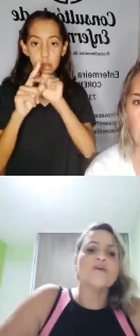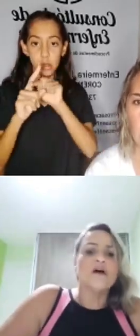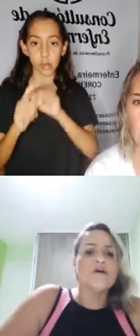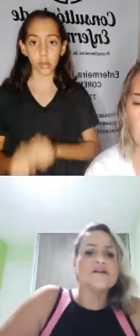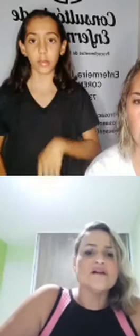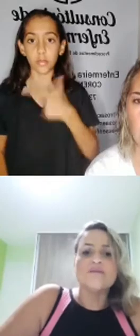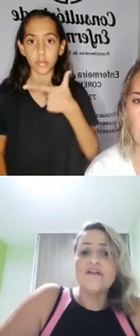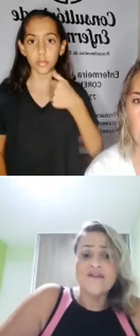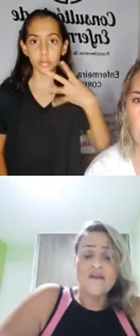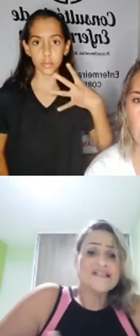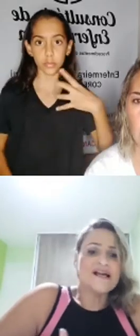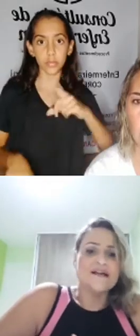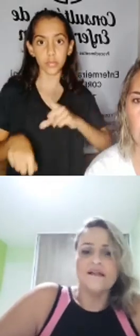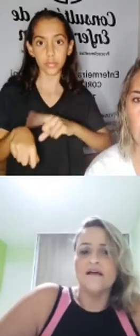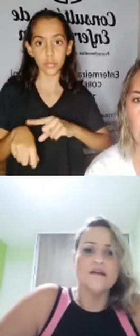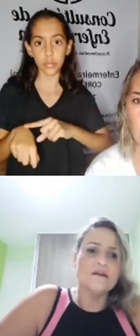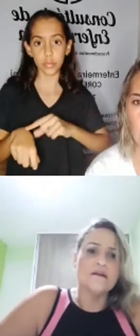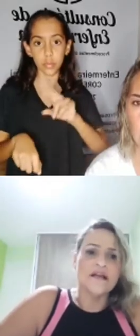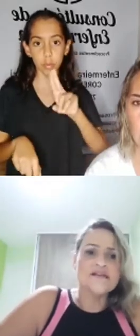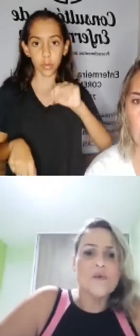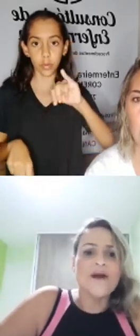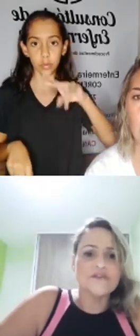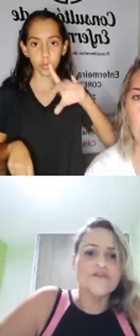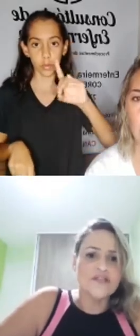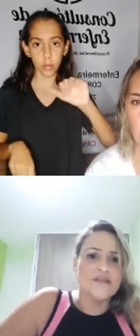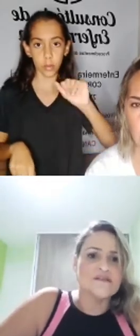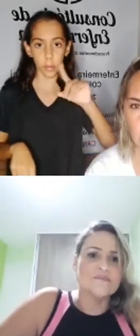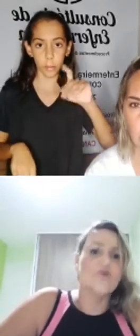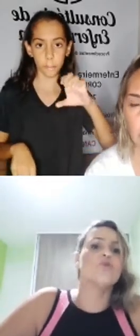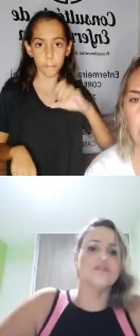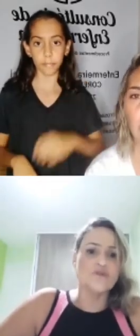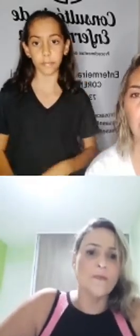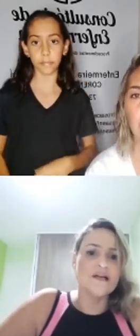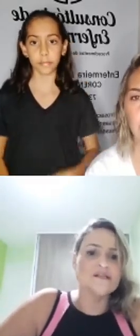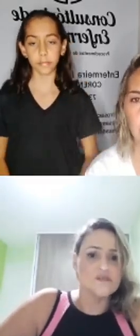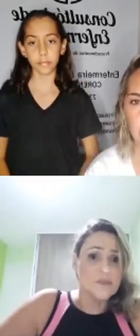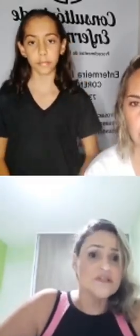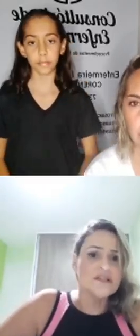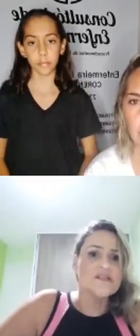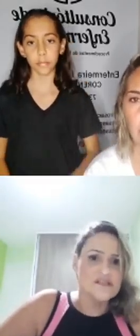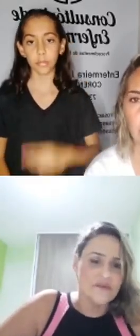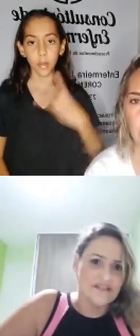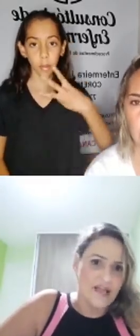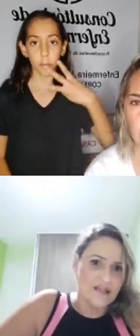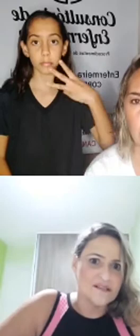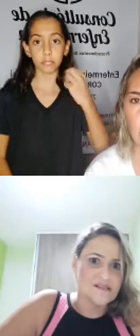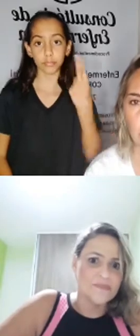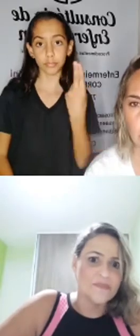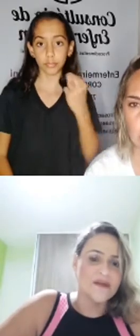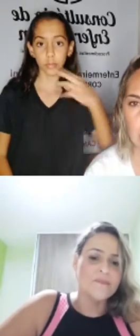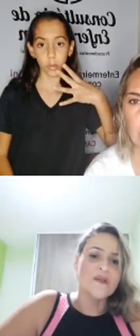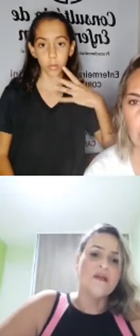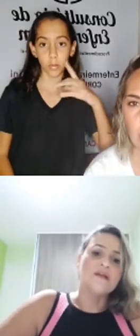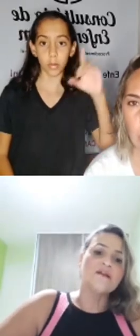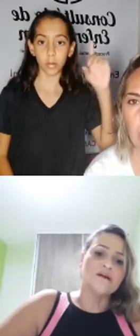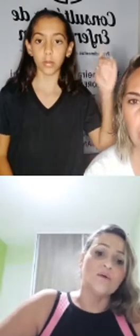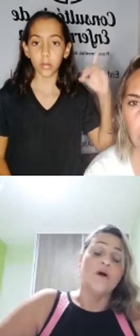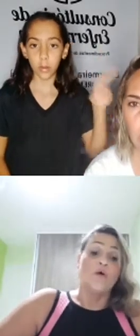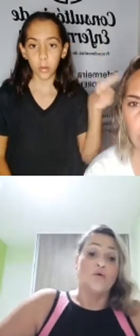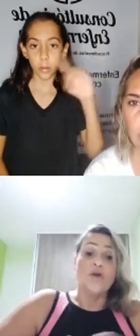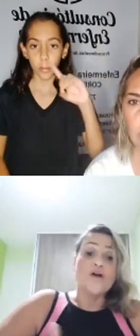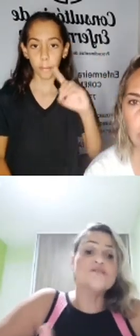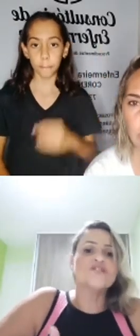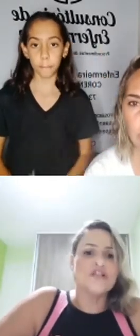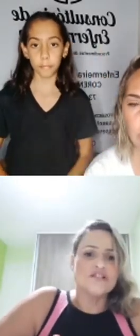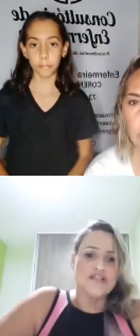48 horas na unidade, vai passar 3, 4 dias, por conta de complicações que poderiam ter sido evitadas. Né? Então,